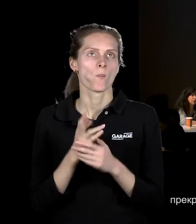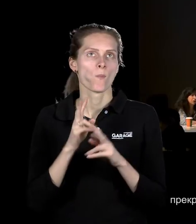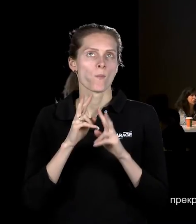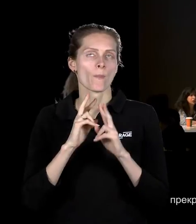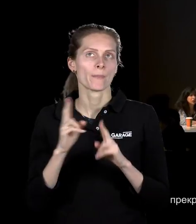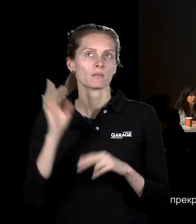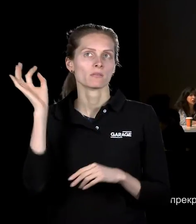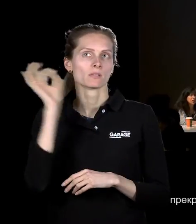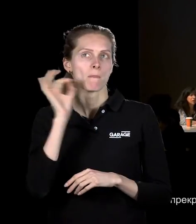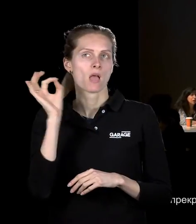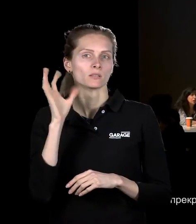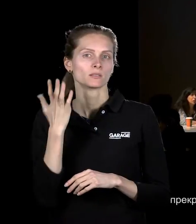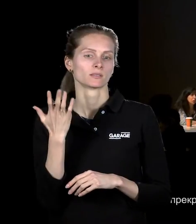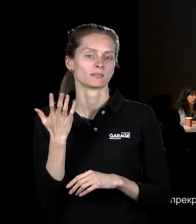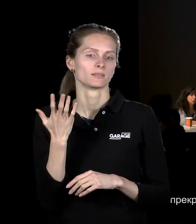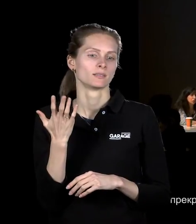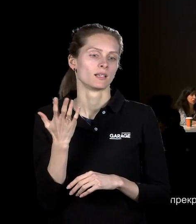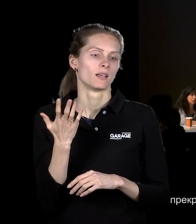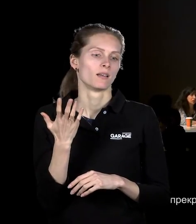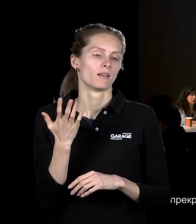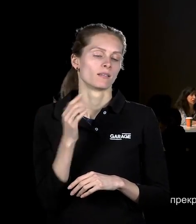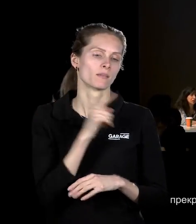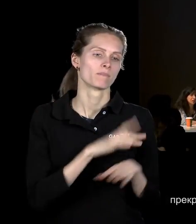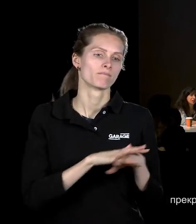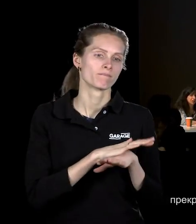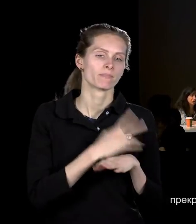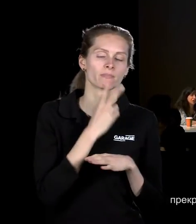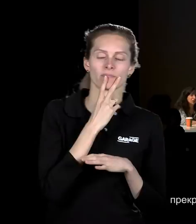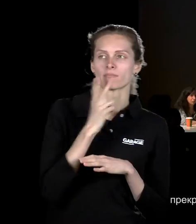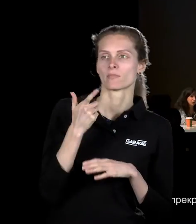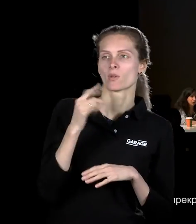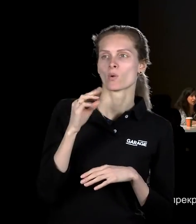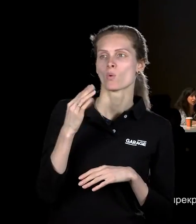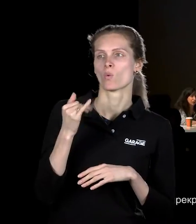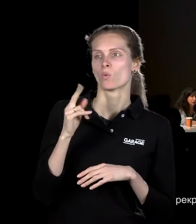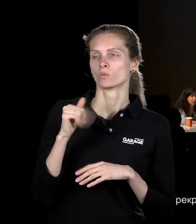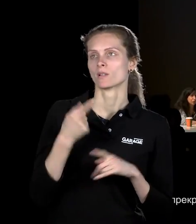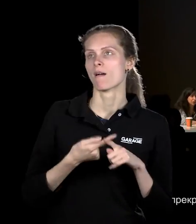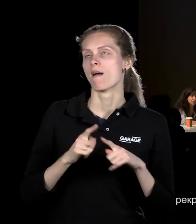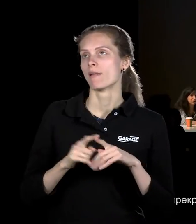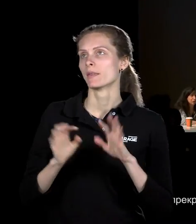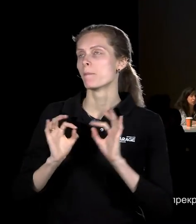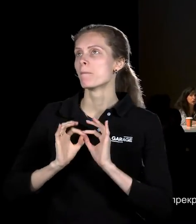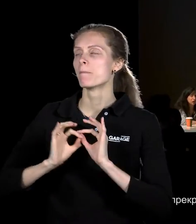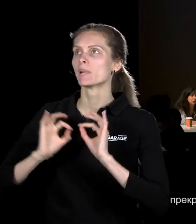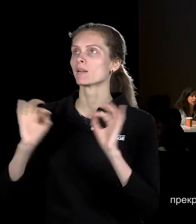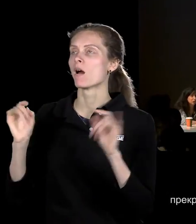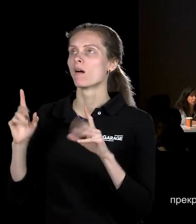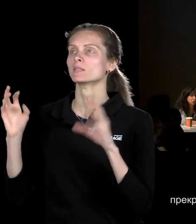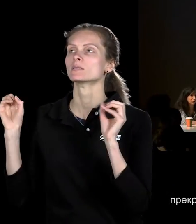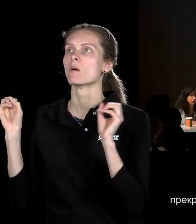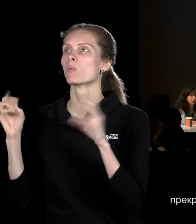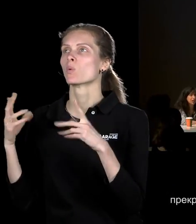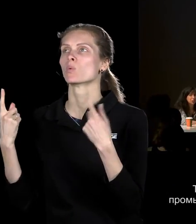так же, как немецкие романтики видели готику, как нечто прекрасное в своей забытости, заброшенности